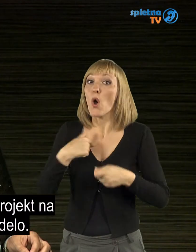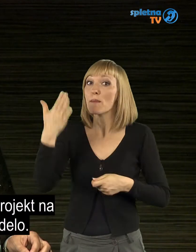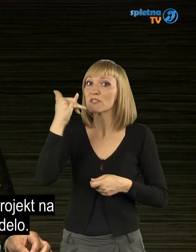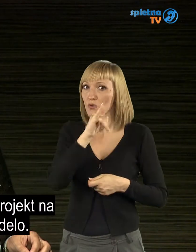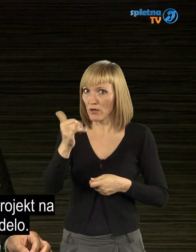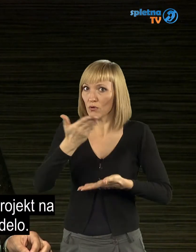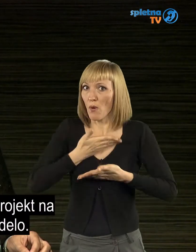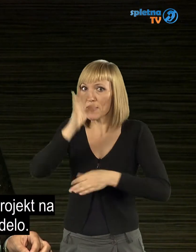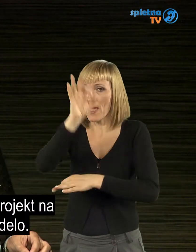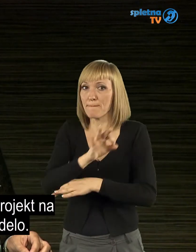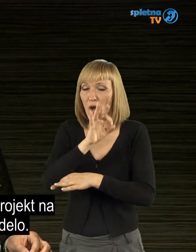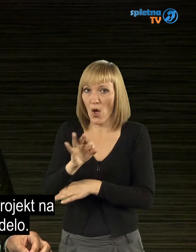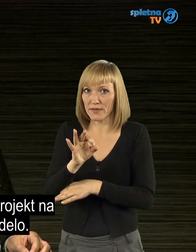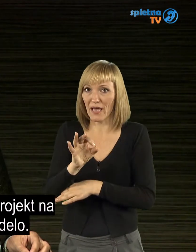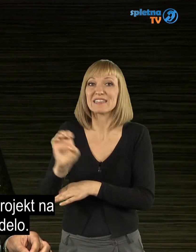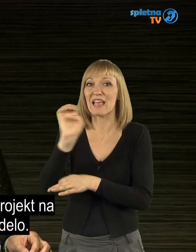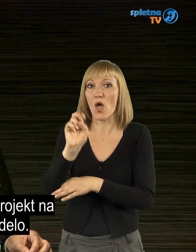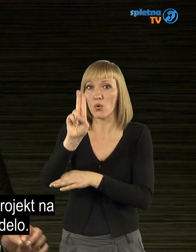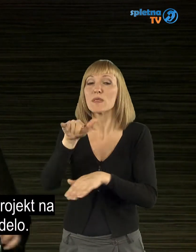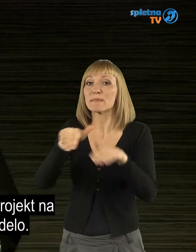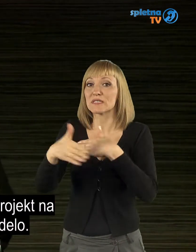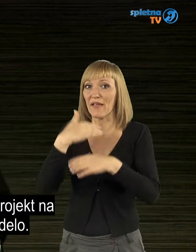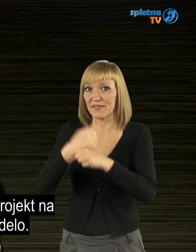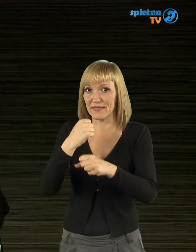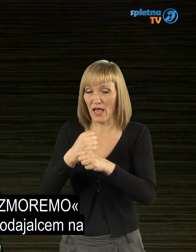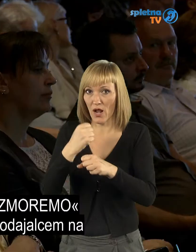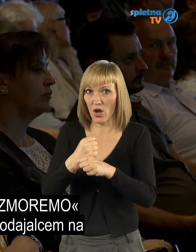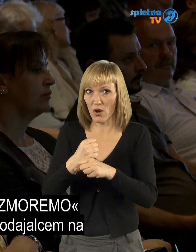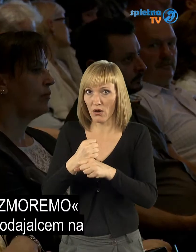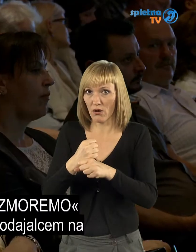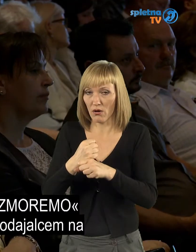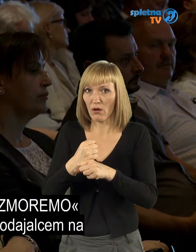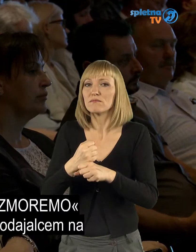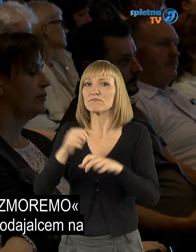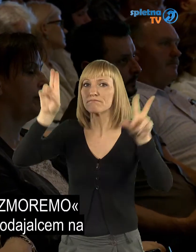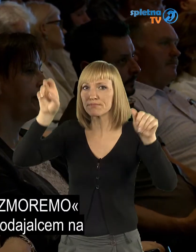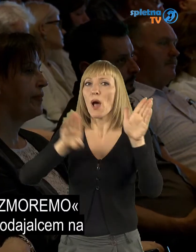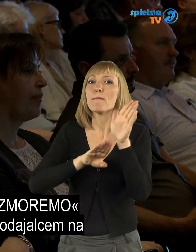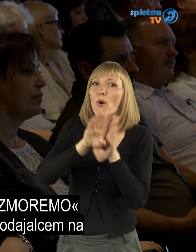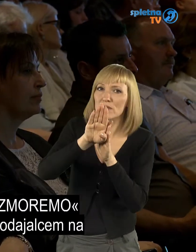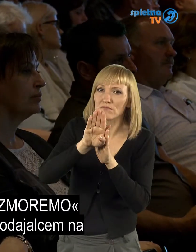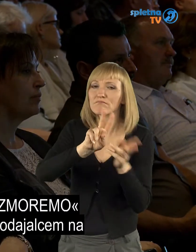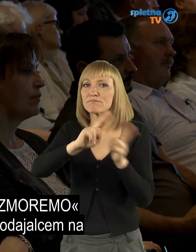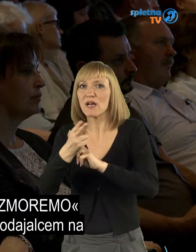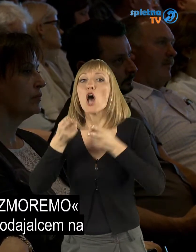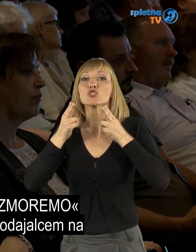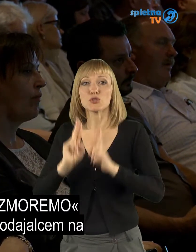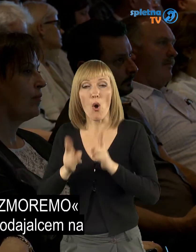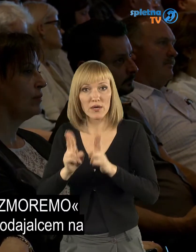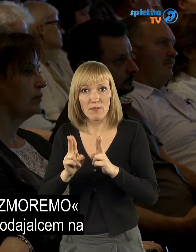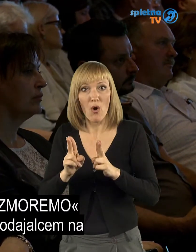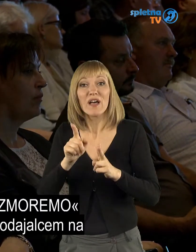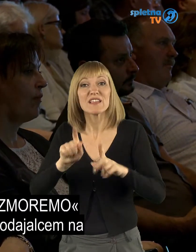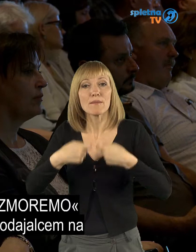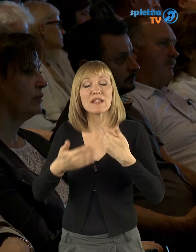letu pridobili en evropski projekt na Ministrstvo za delo, imenuje Progres, poimenovali smo ga Zmoremo in je pravzaprav namenjen